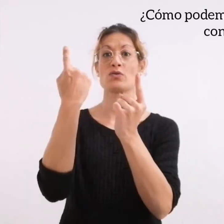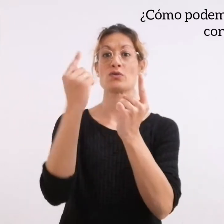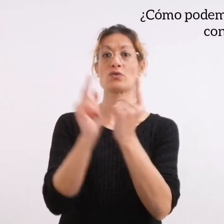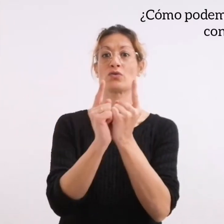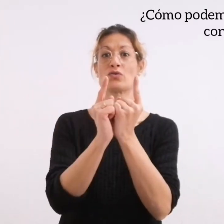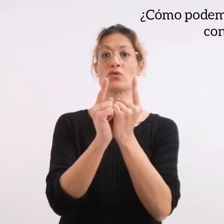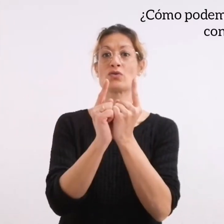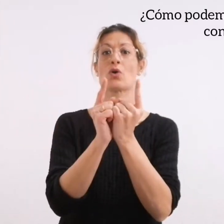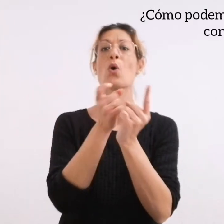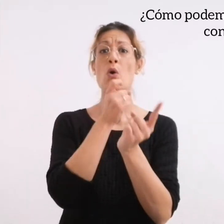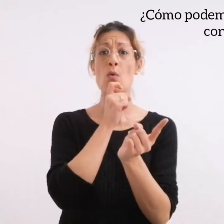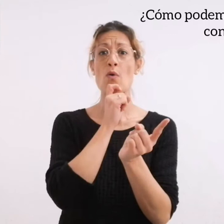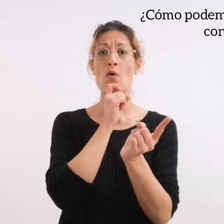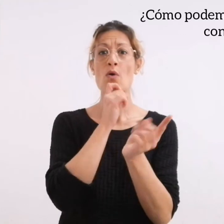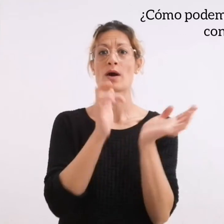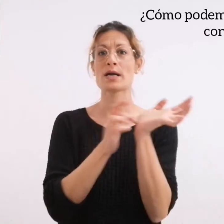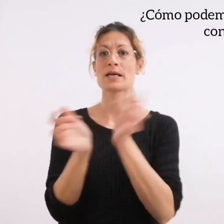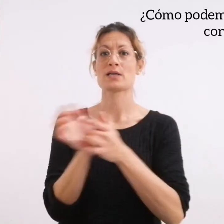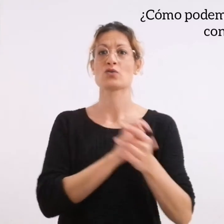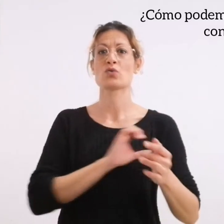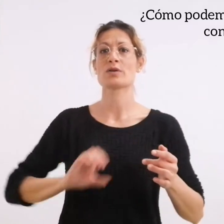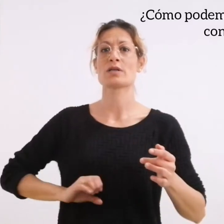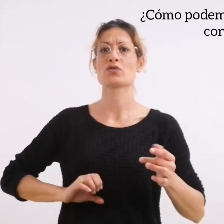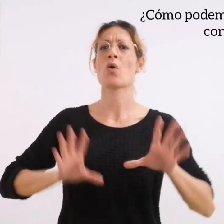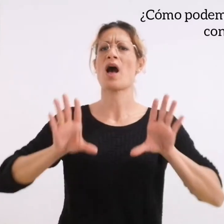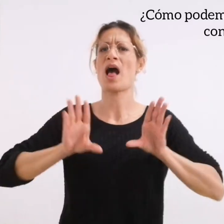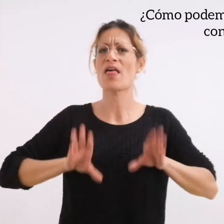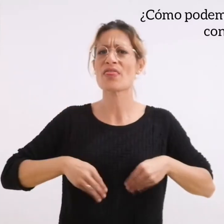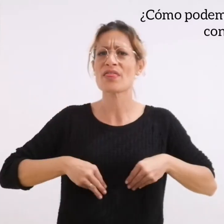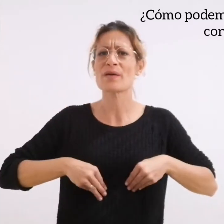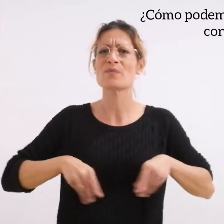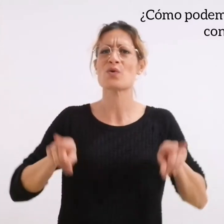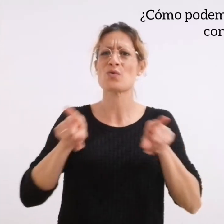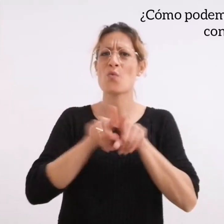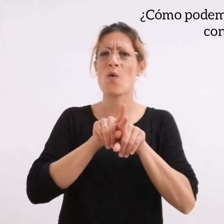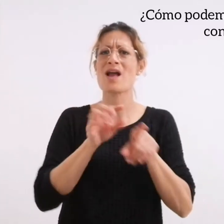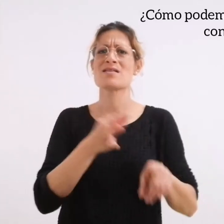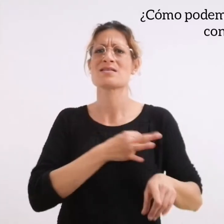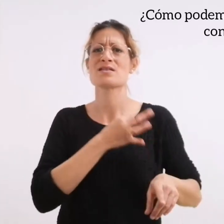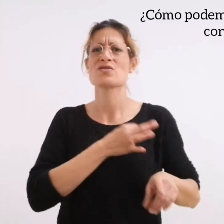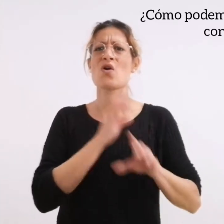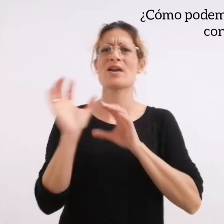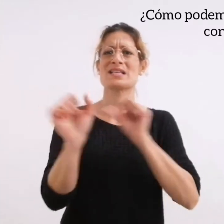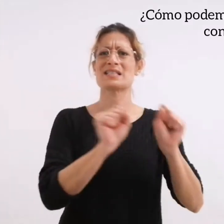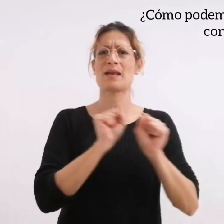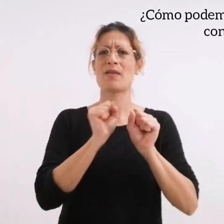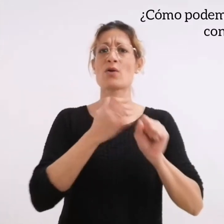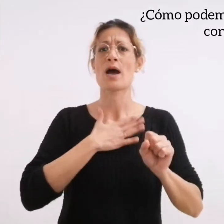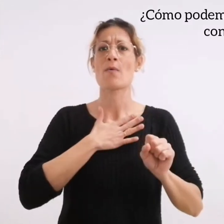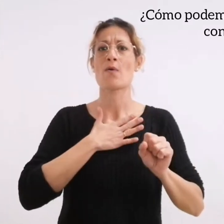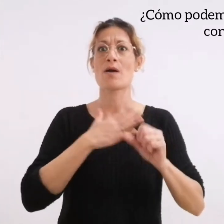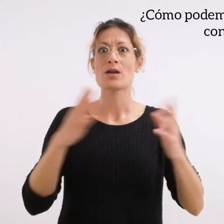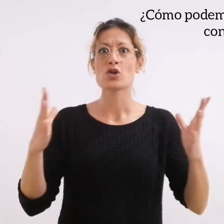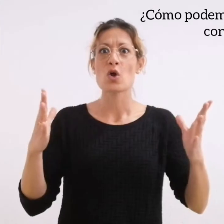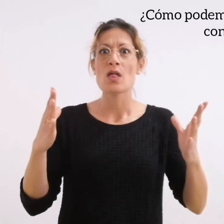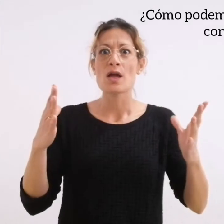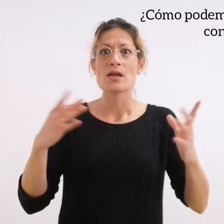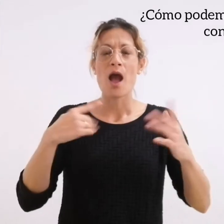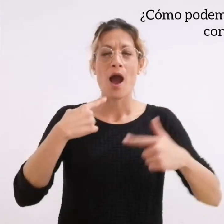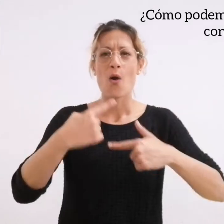aceptando a Jesucristo como tu Señor y Salvador. En ese momento ocurre algo muy grande. Como dice